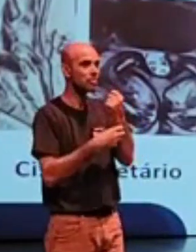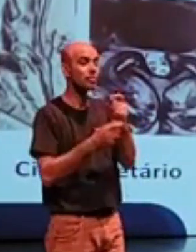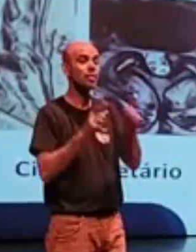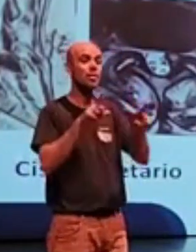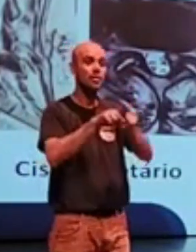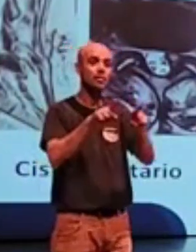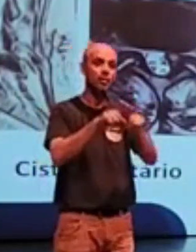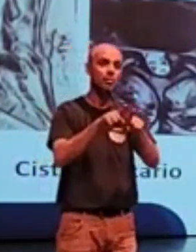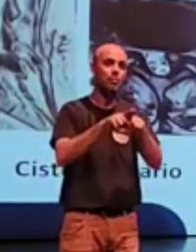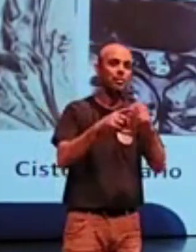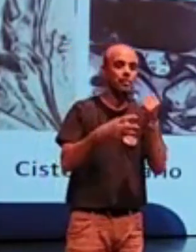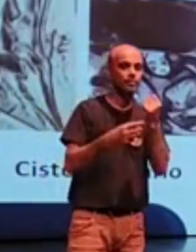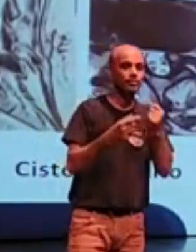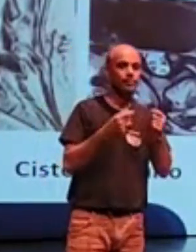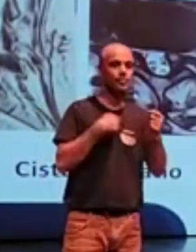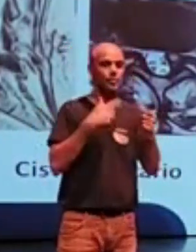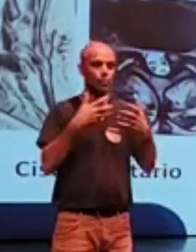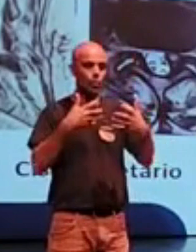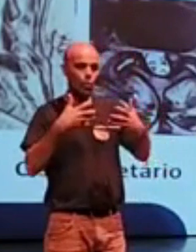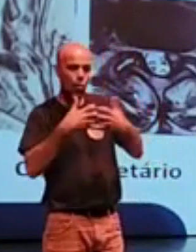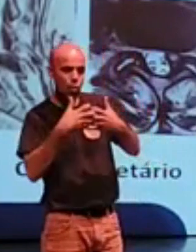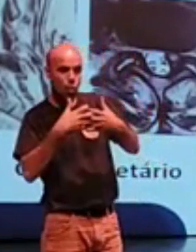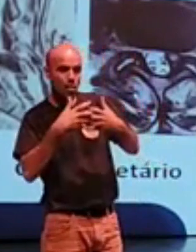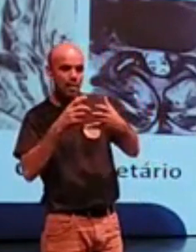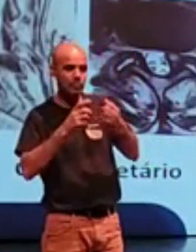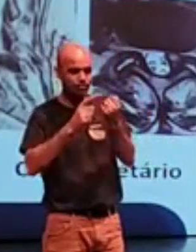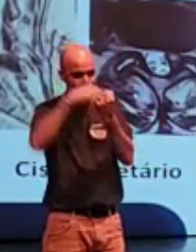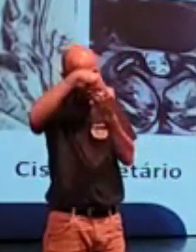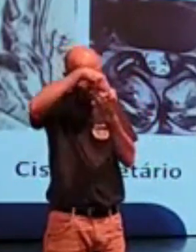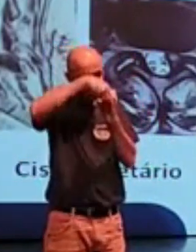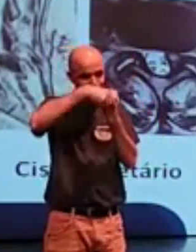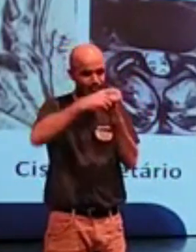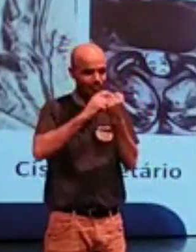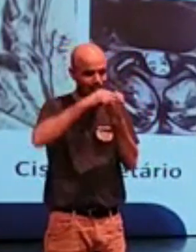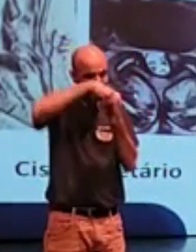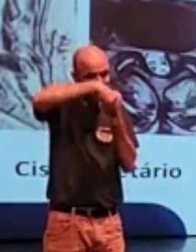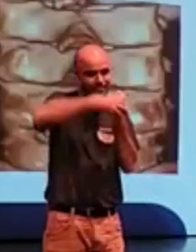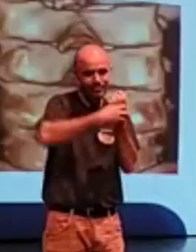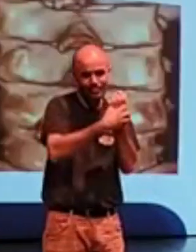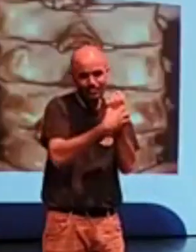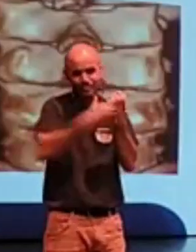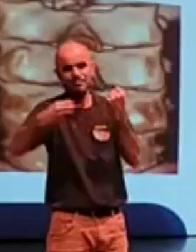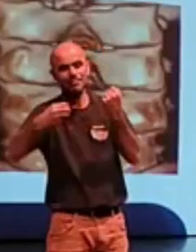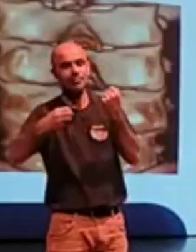também inteiro, complexo por endoscopia. O vidinho eu consigo puxar o cisto por dentro da cânula.